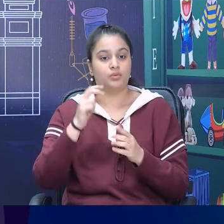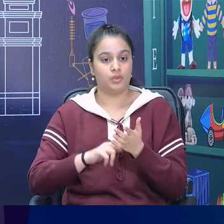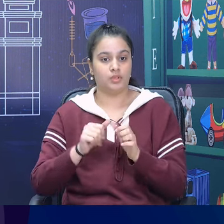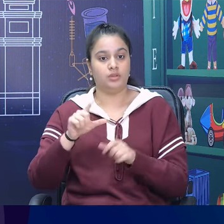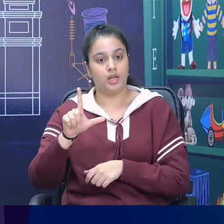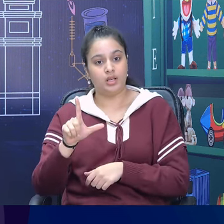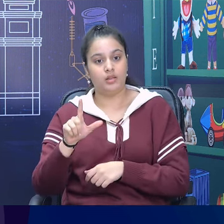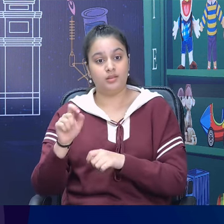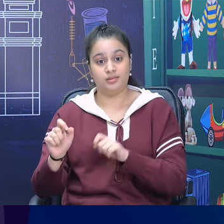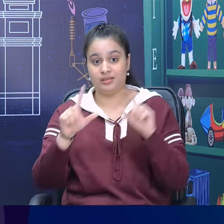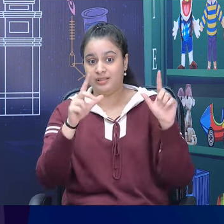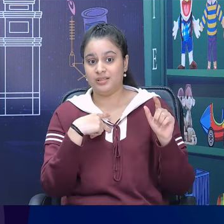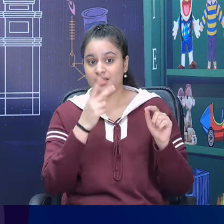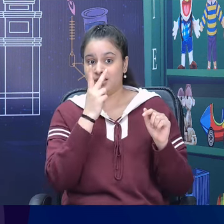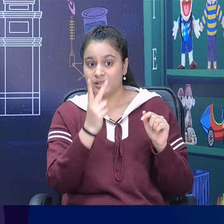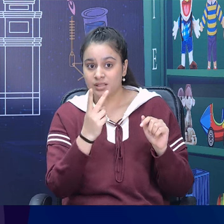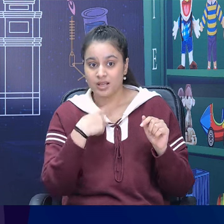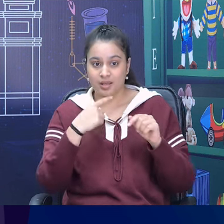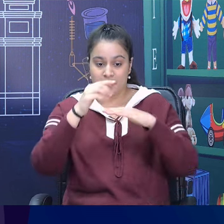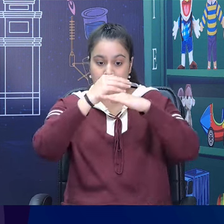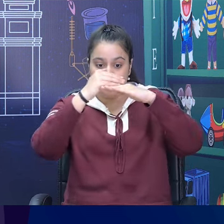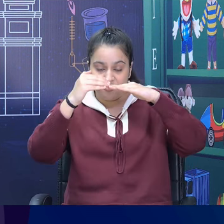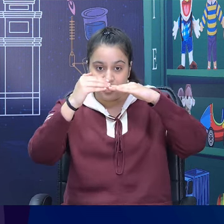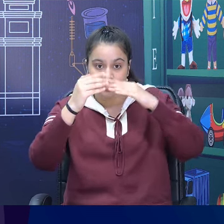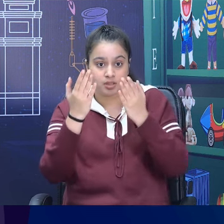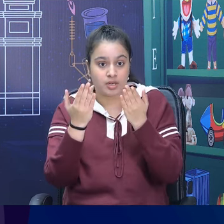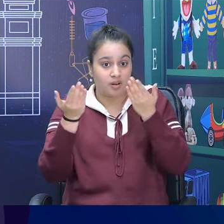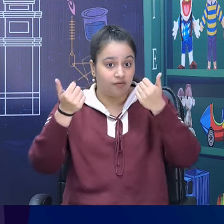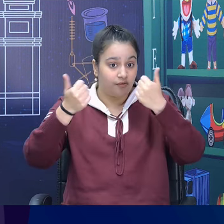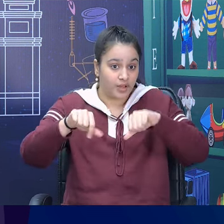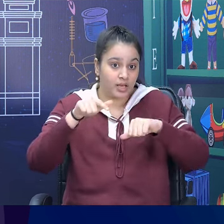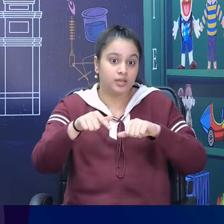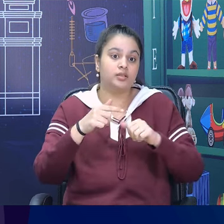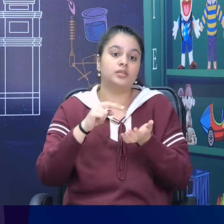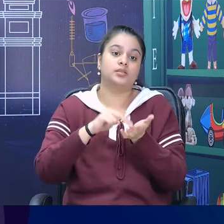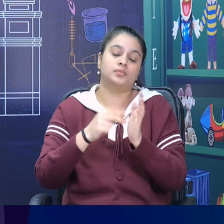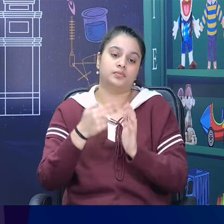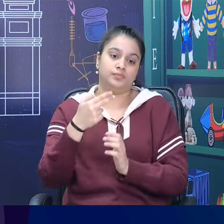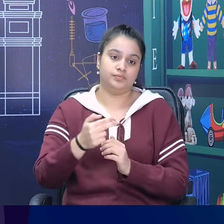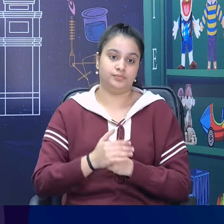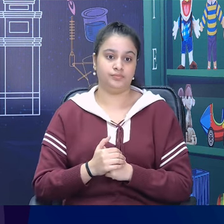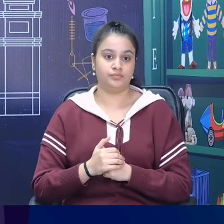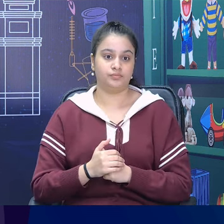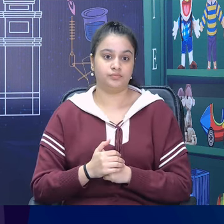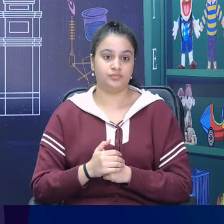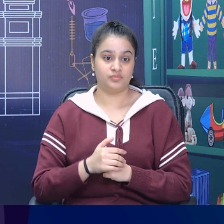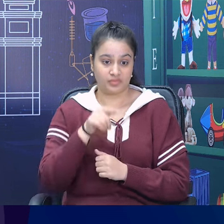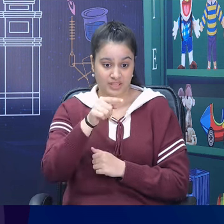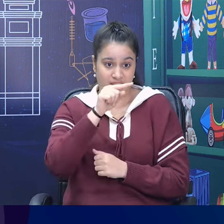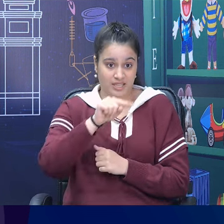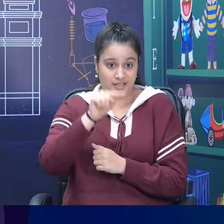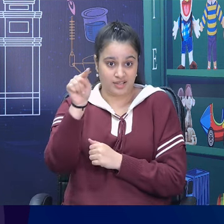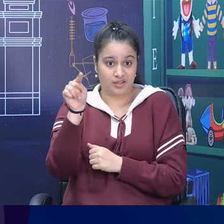रिप्रेजेंट नहीं कर सकते वह सारे नंबर इरेशनल नंबर कहलाते हैं जैसे कि हमारा एग्जांपल है √2 आगे हम जब डेसीमल